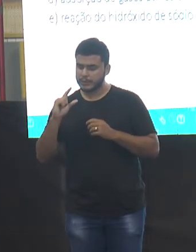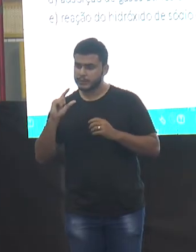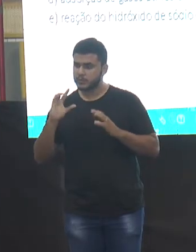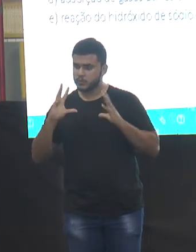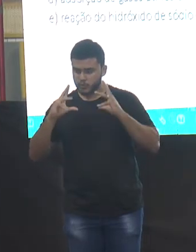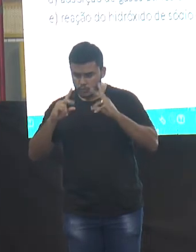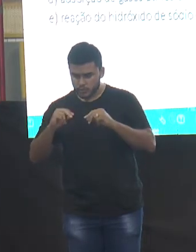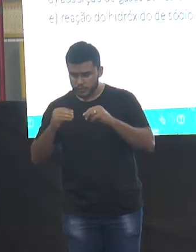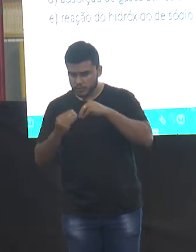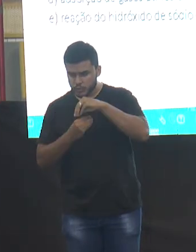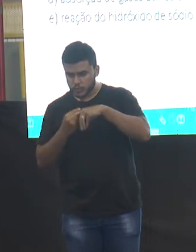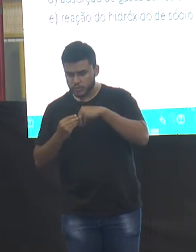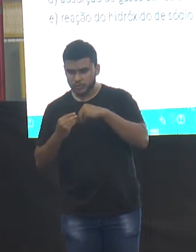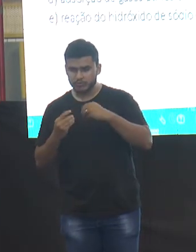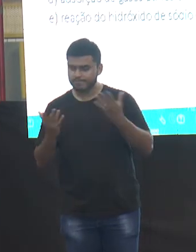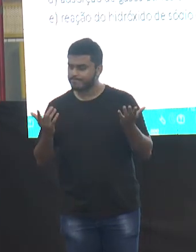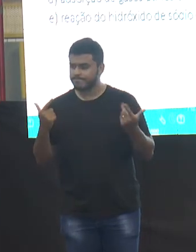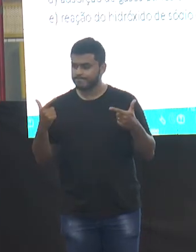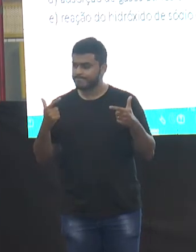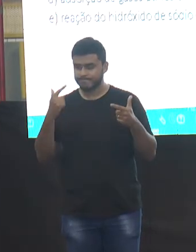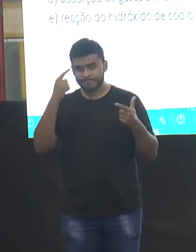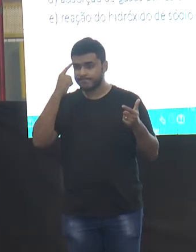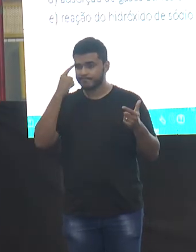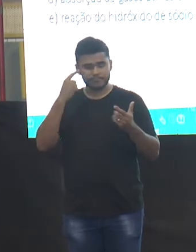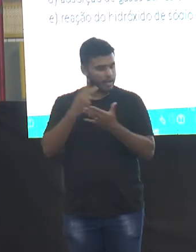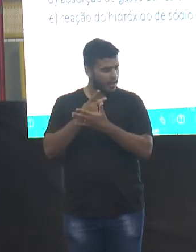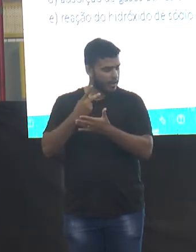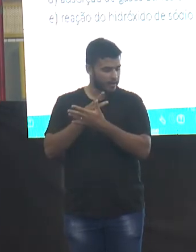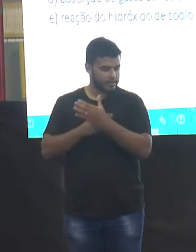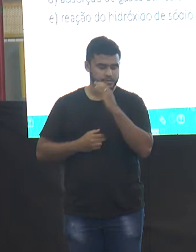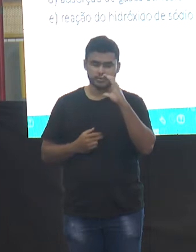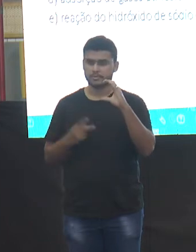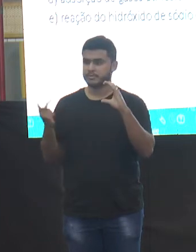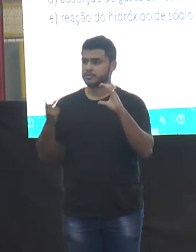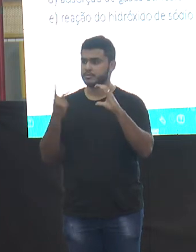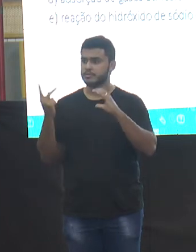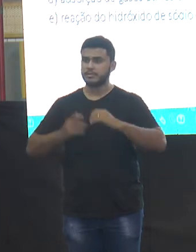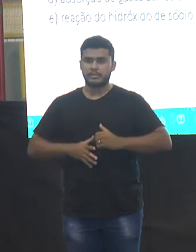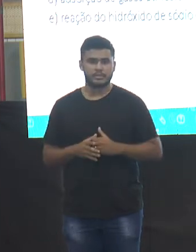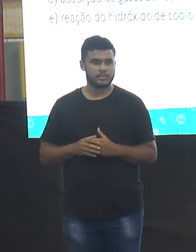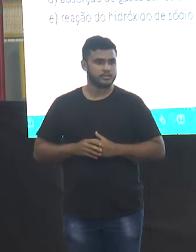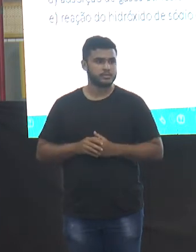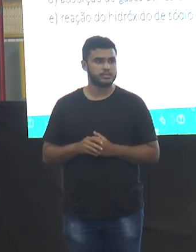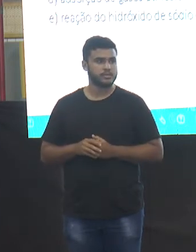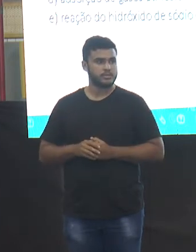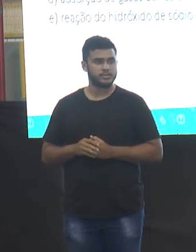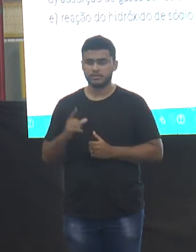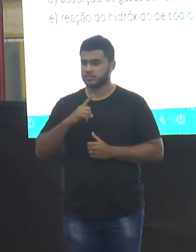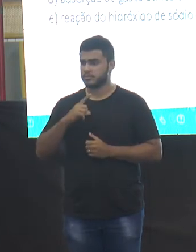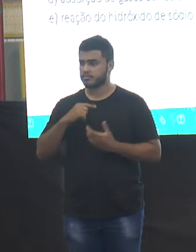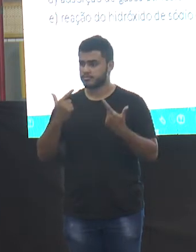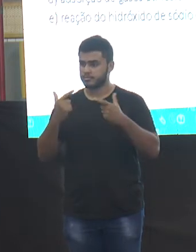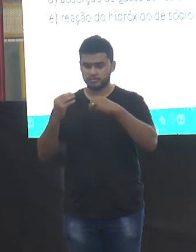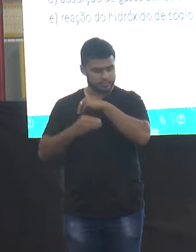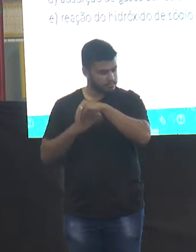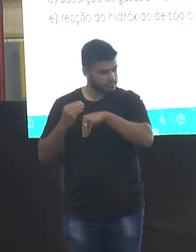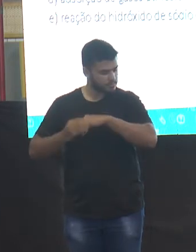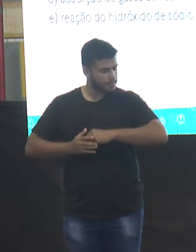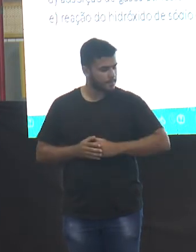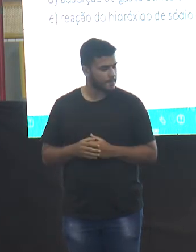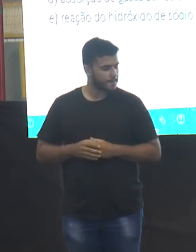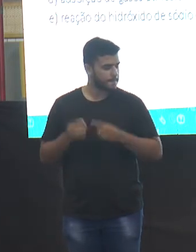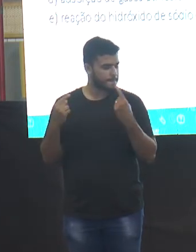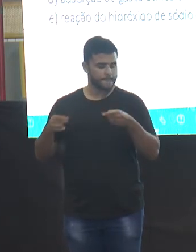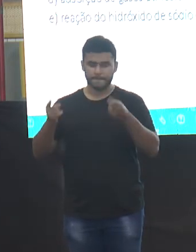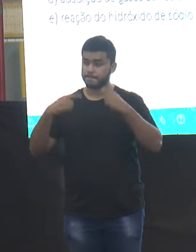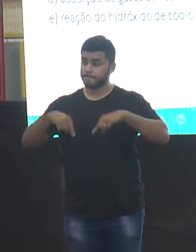não tem como saber. O Enem tem como saber as coisas. Você não sabe se a impureza vai reagir.